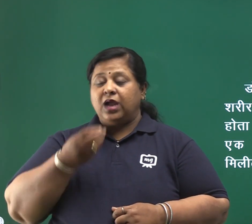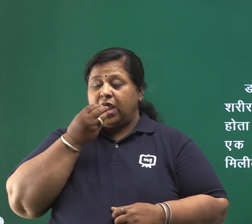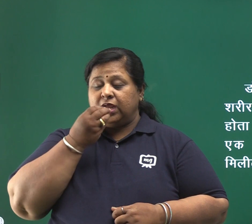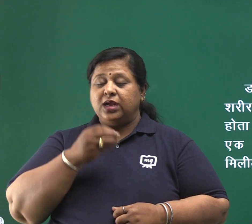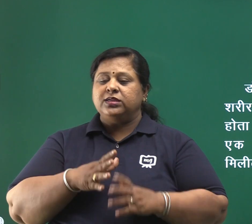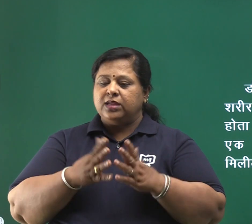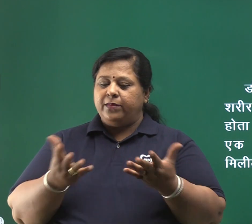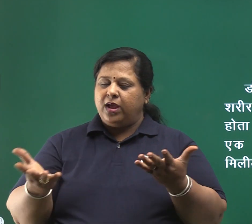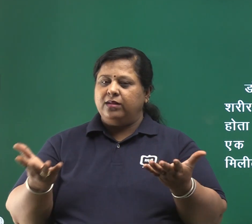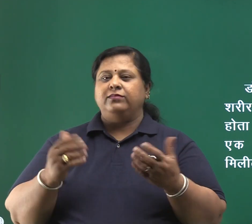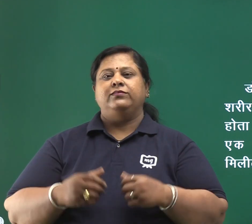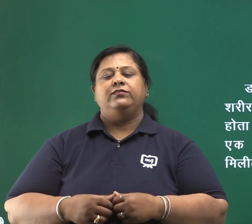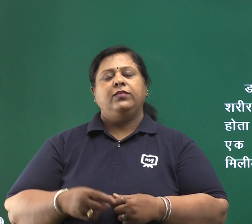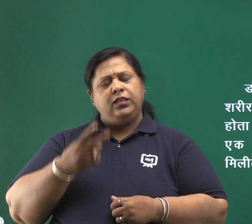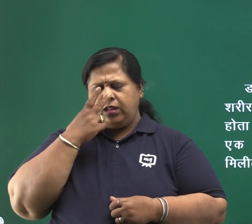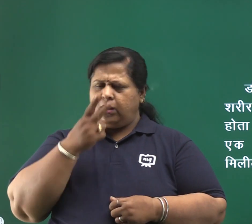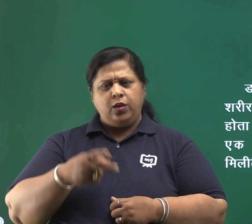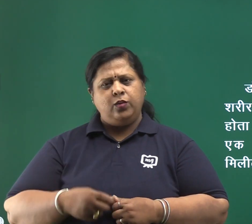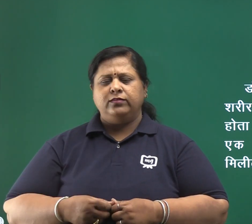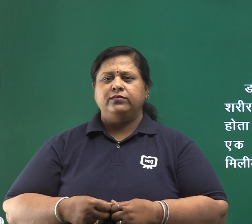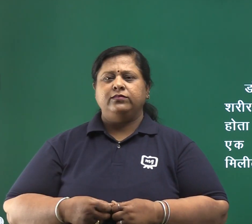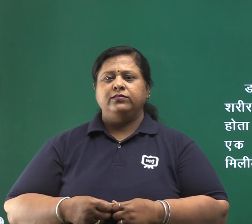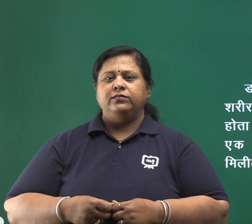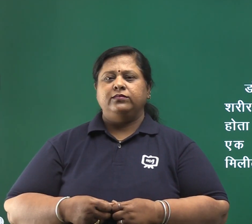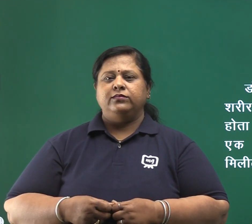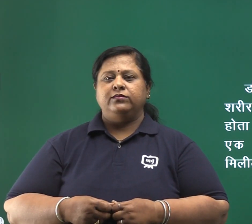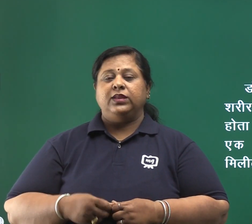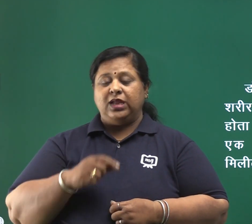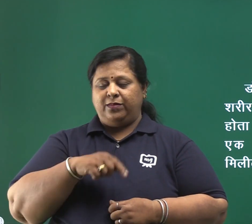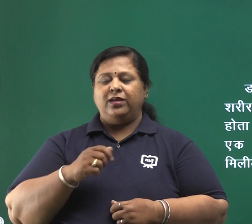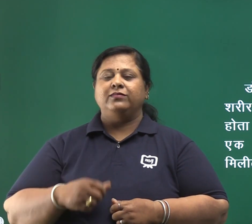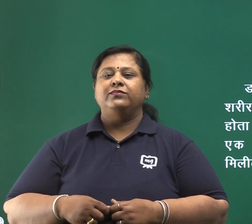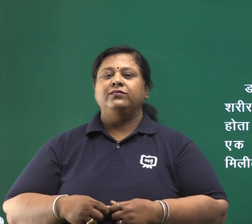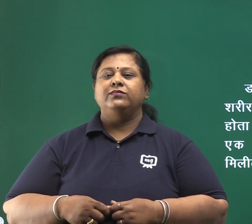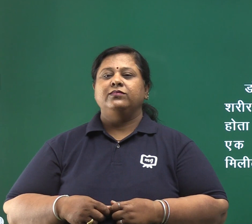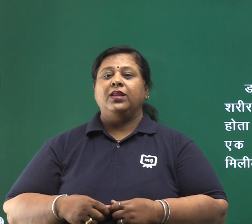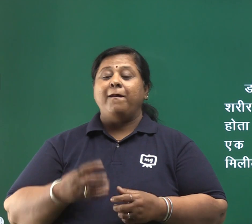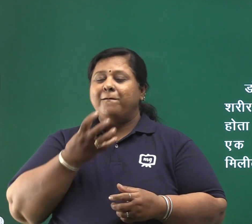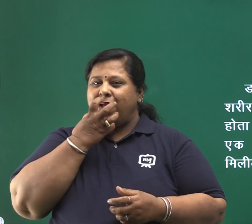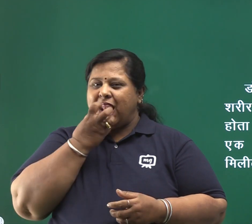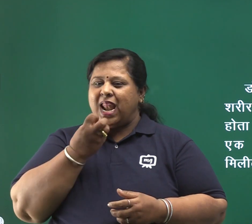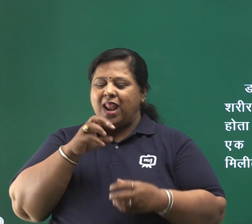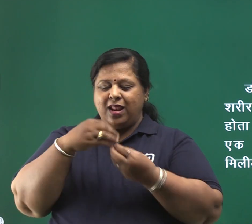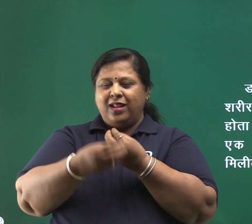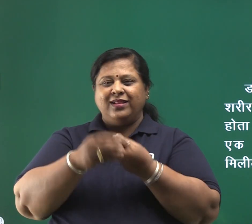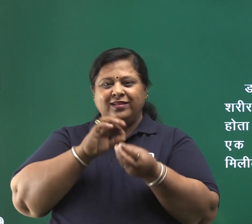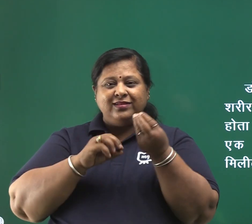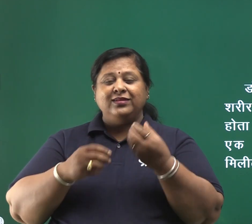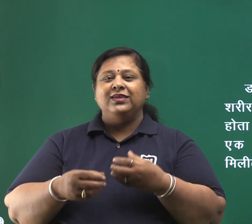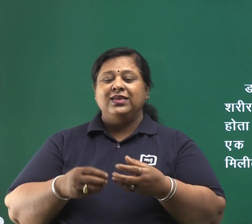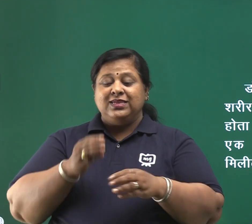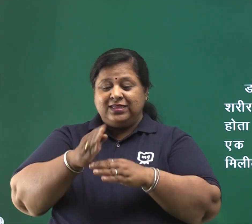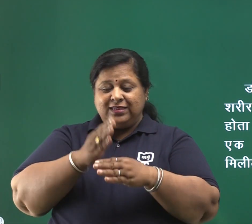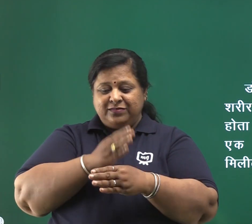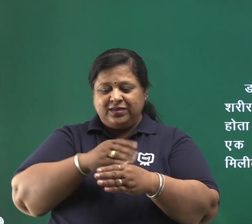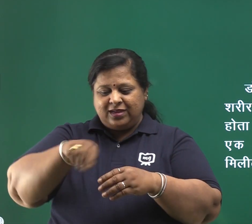के सामान देख रहे हैं। इनमें फल हैं,